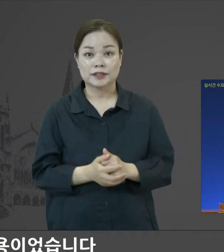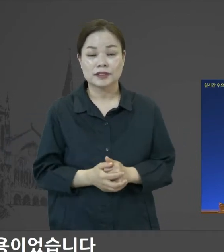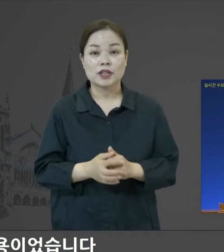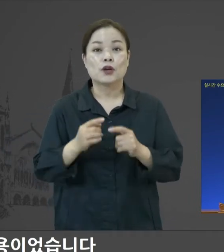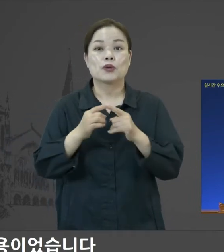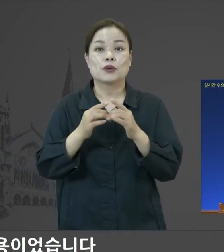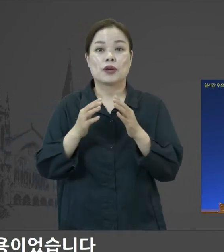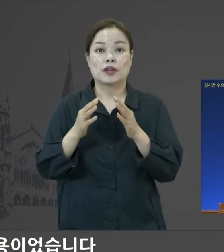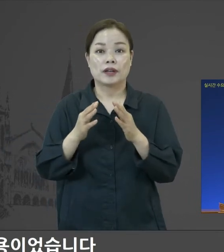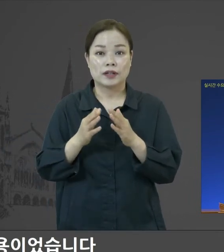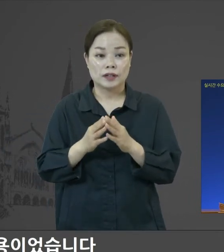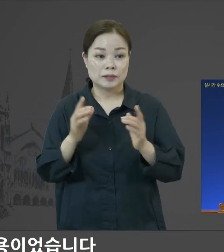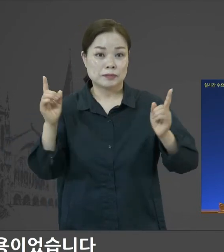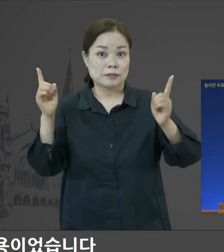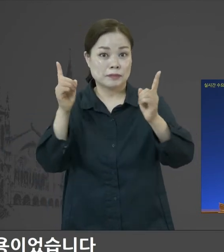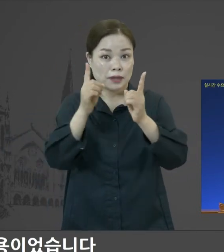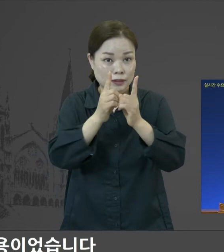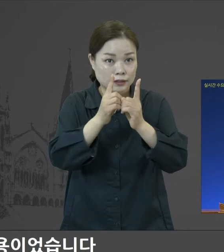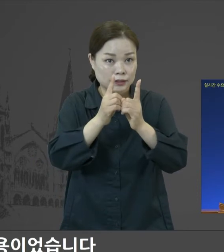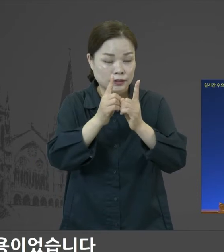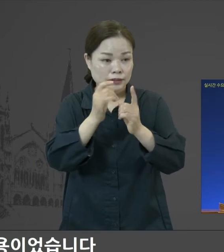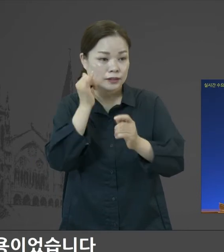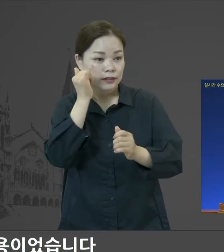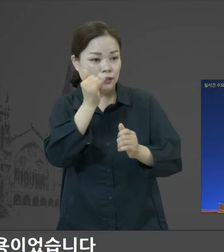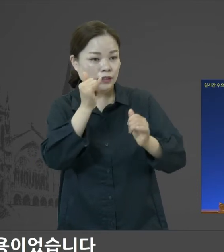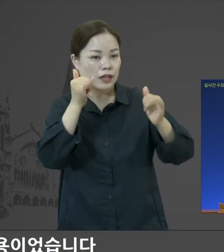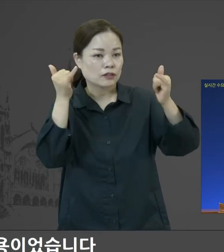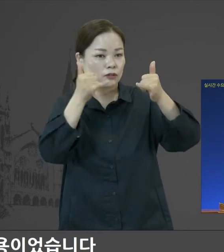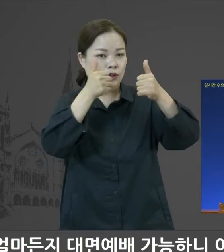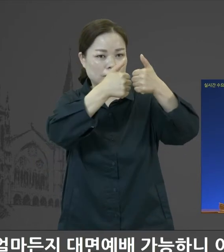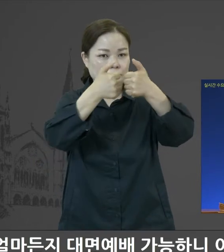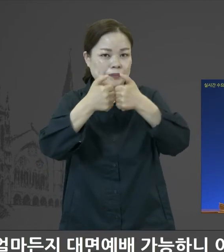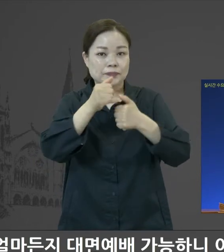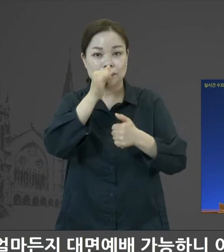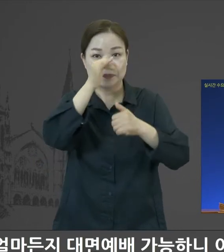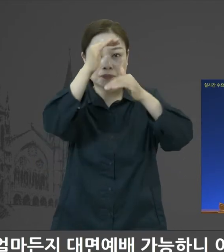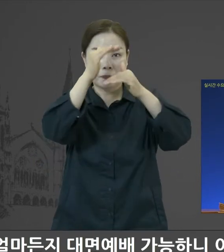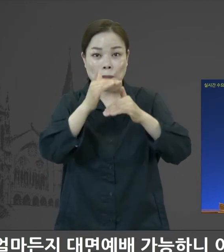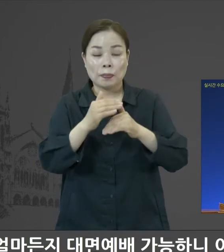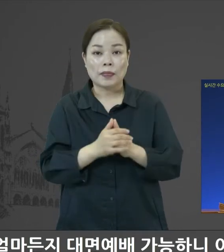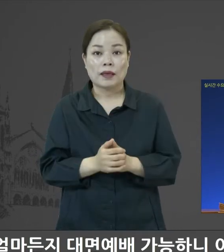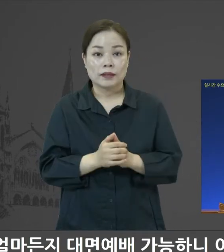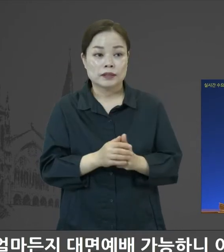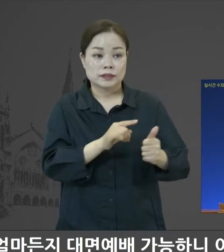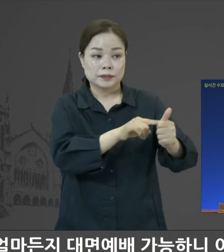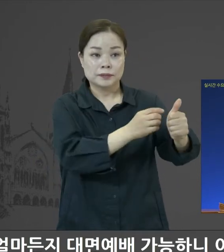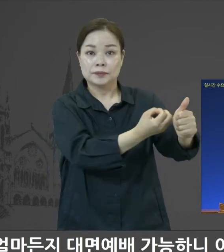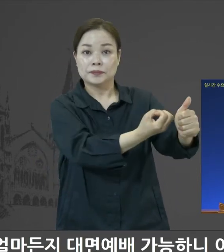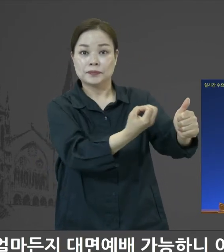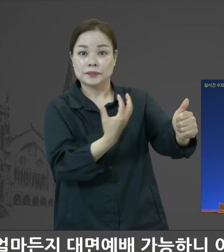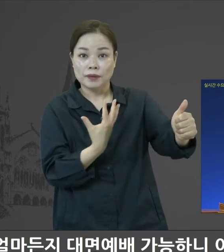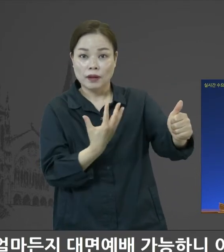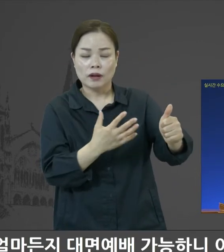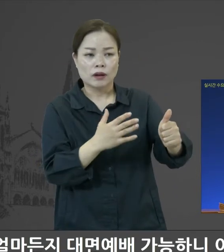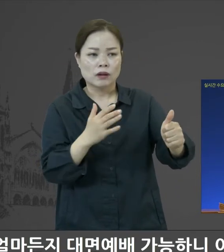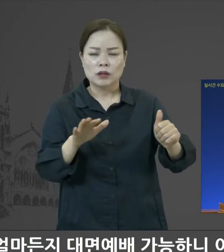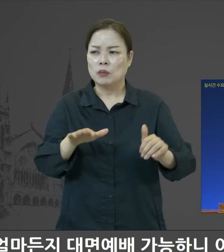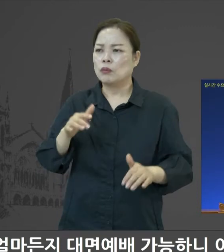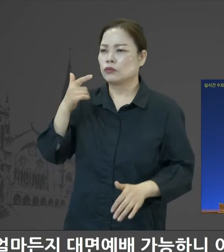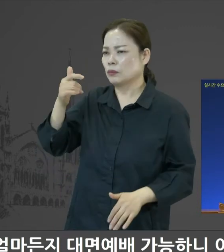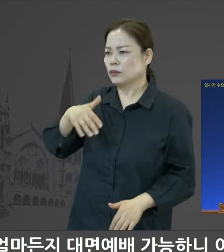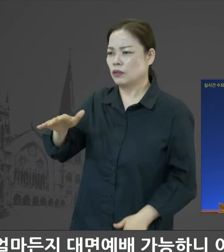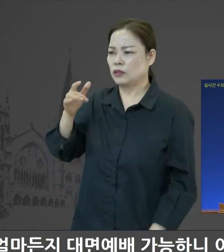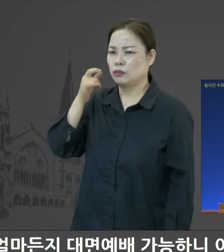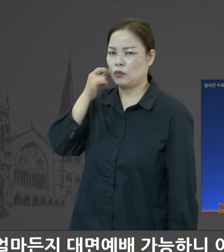교회에서 뵙자고 그렇게 말씀을 드렸습니다. 그런데 그분이 이렇게 말씀하셨습니다. 목사님, 저 못